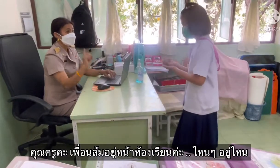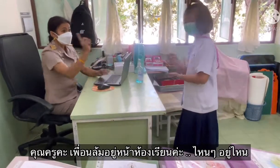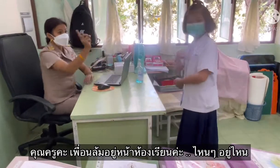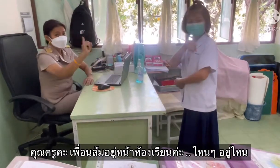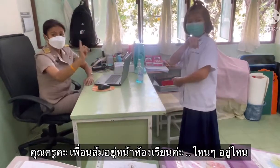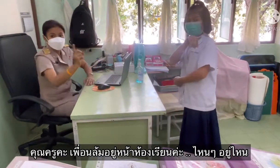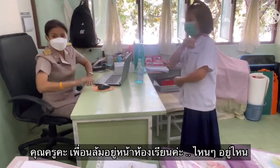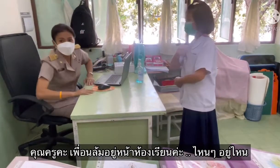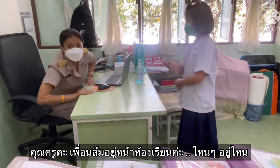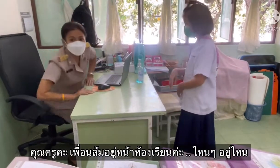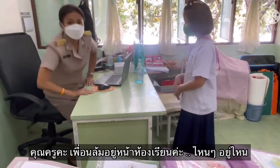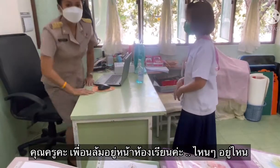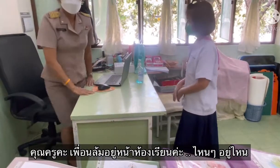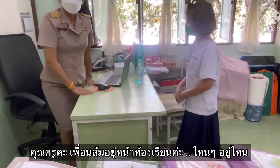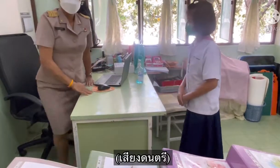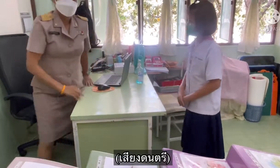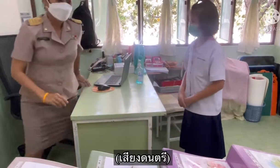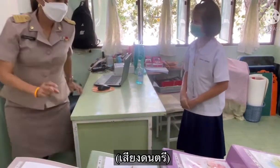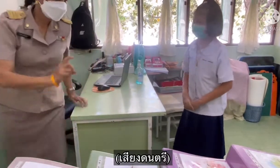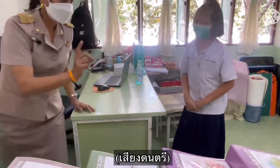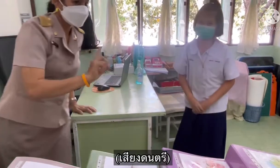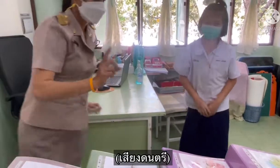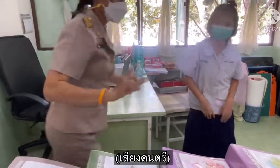เพื่อนล้มอยู่หน้าห้องเรียนค่ะอยู่ไหน